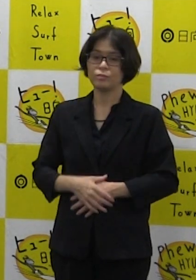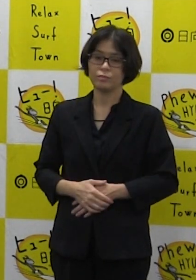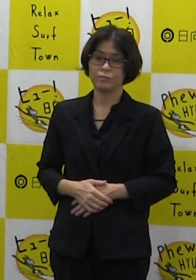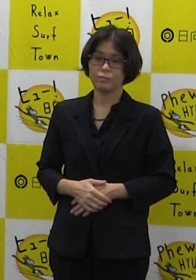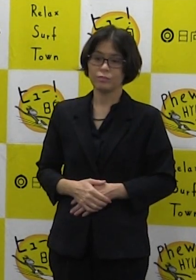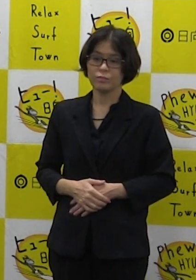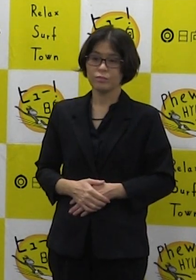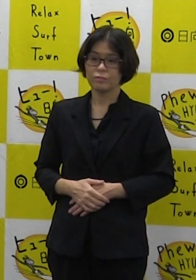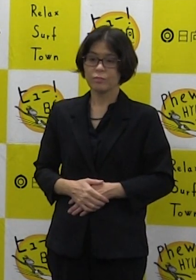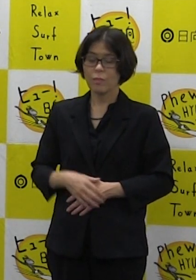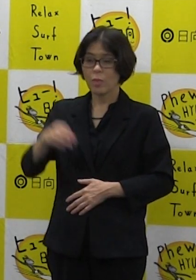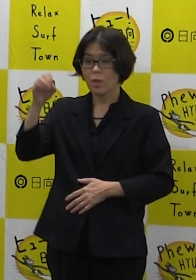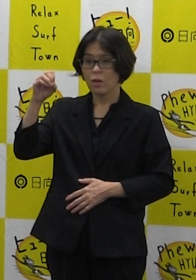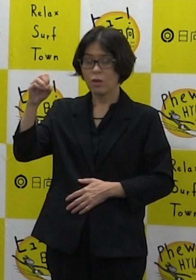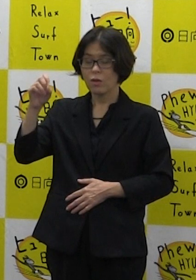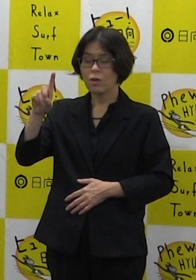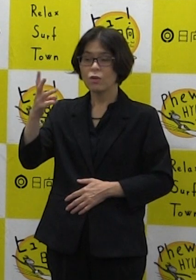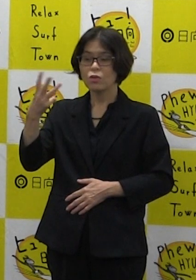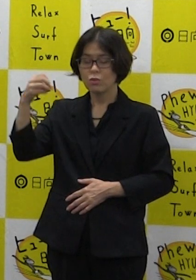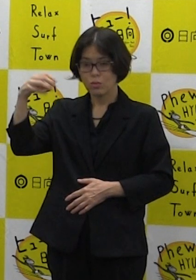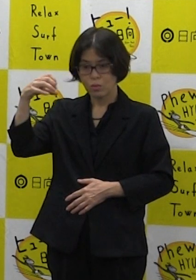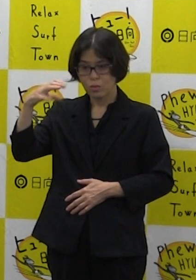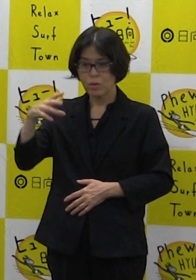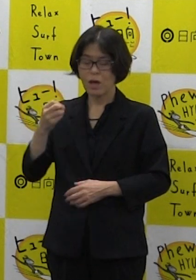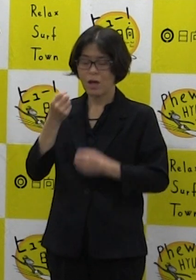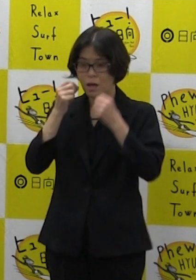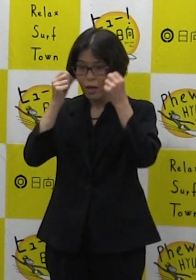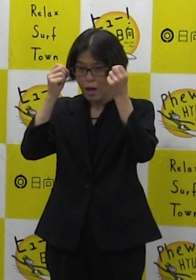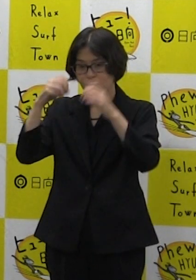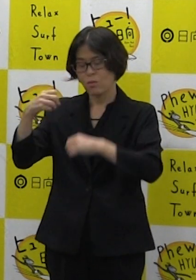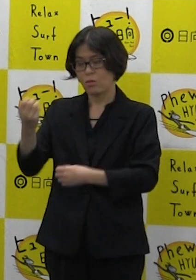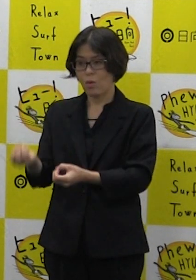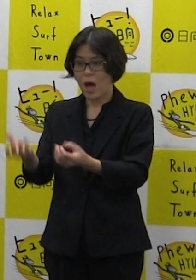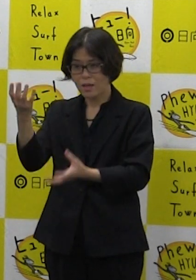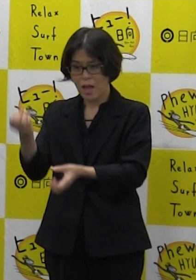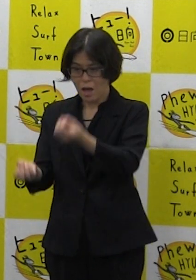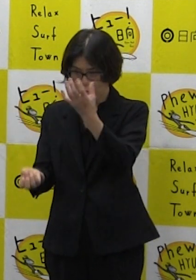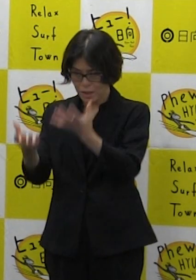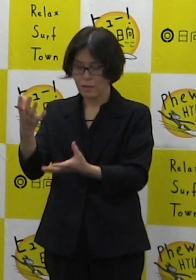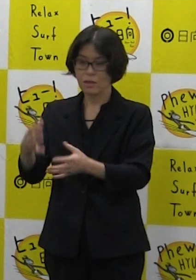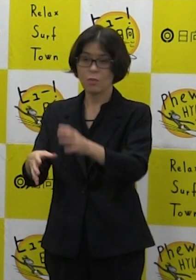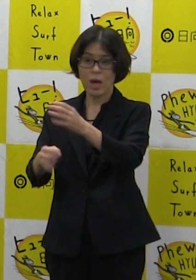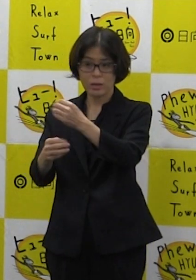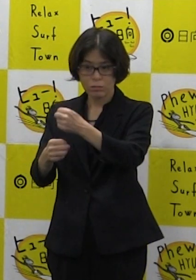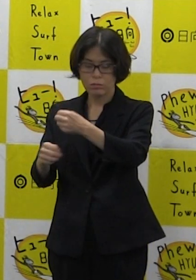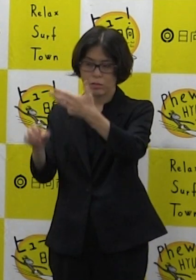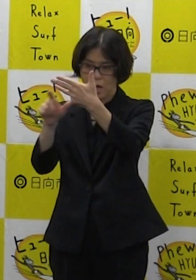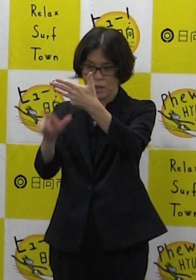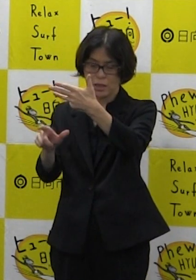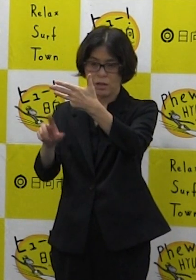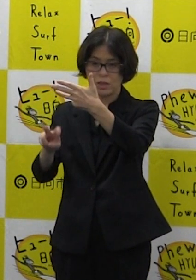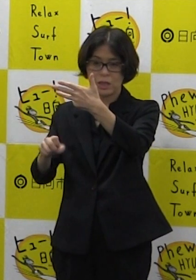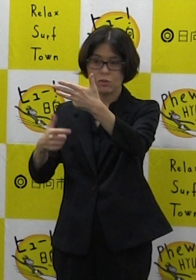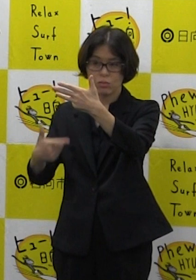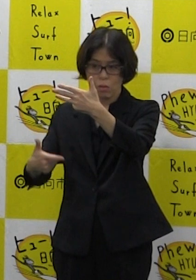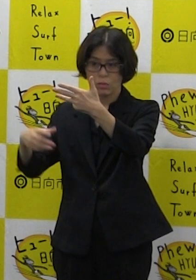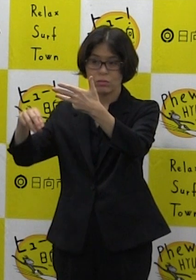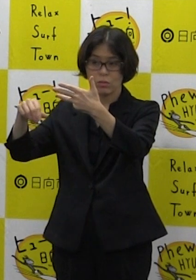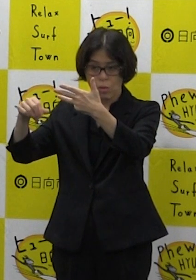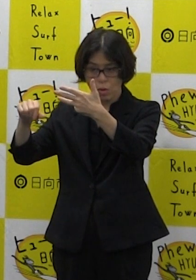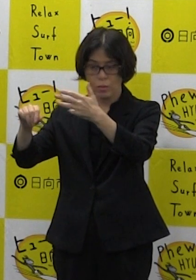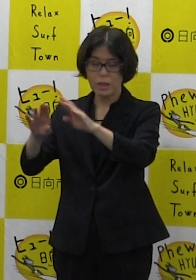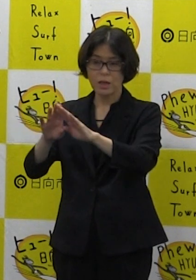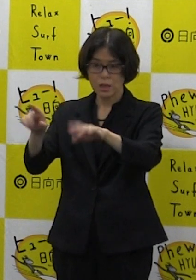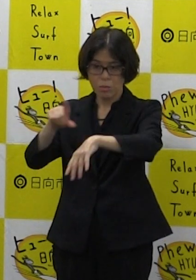ますヒューヒューが感動の花火につきましては8月26日土曜日打ち上げ開始は